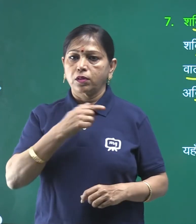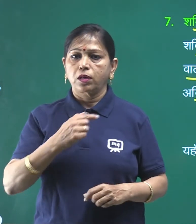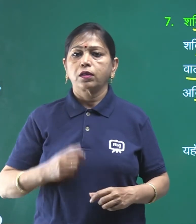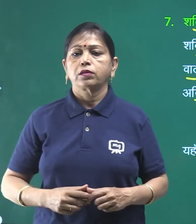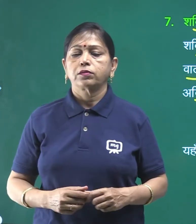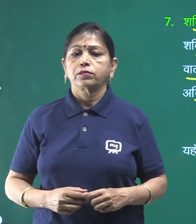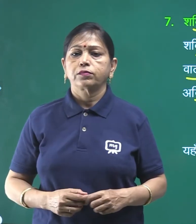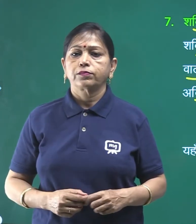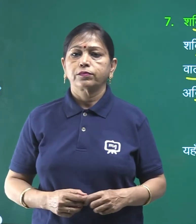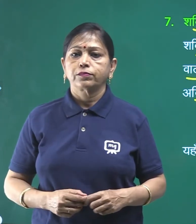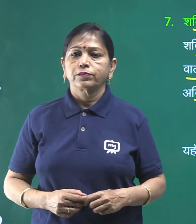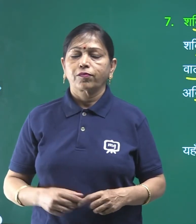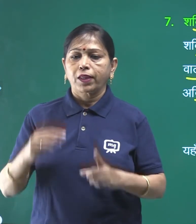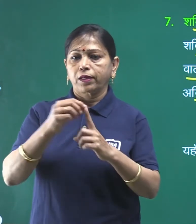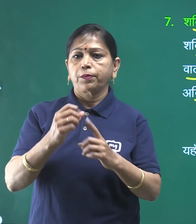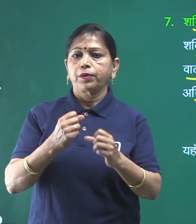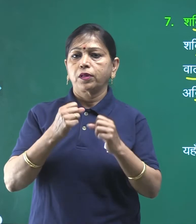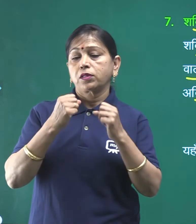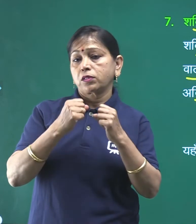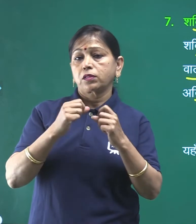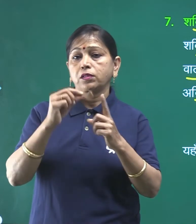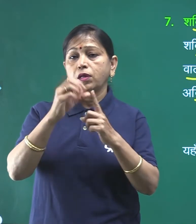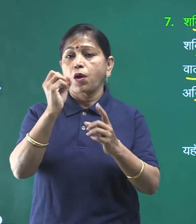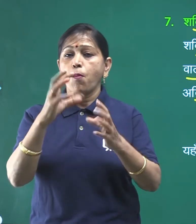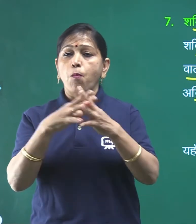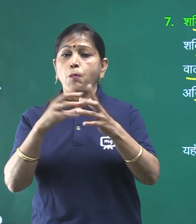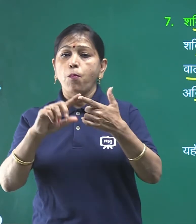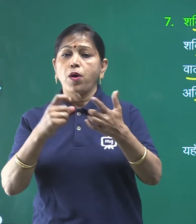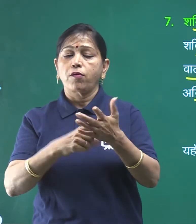यहाँ P शक्ति,